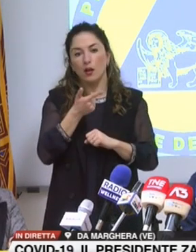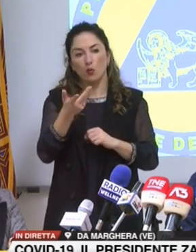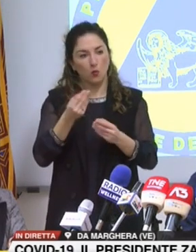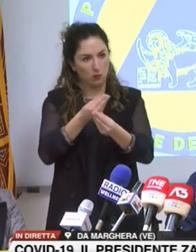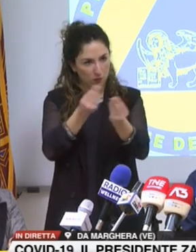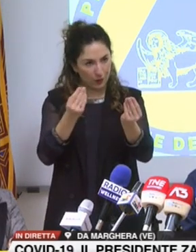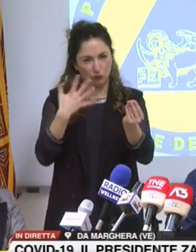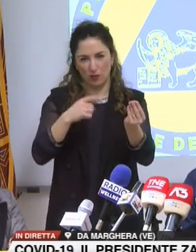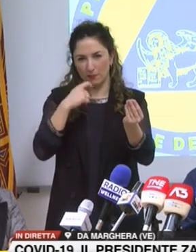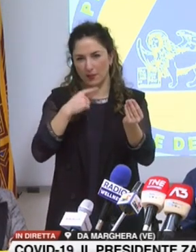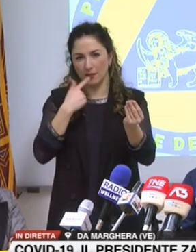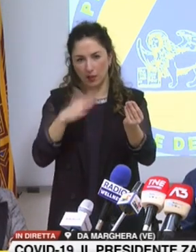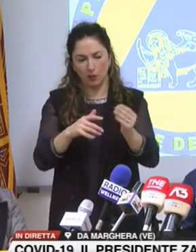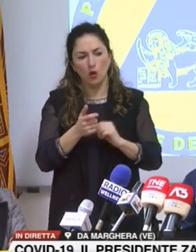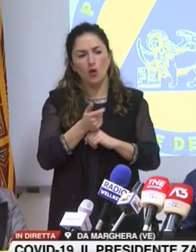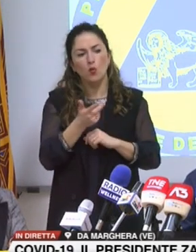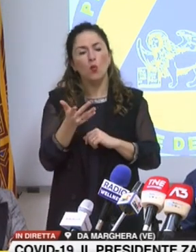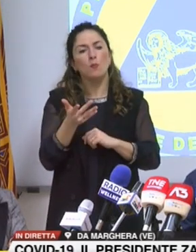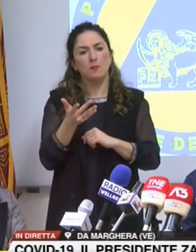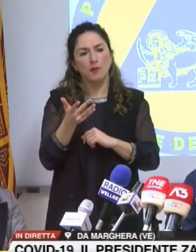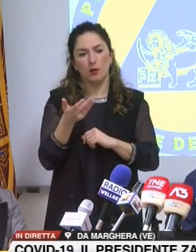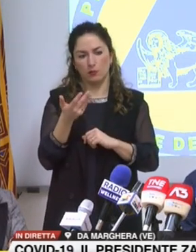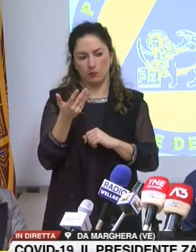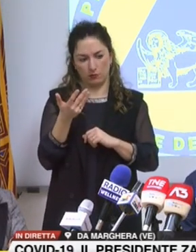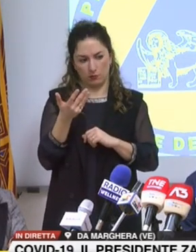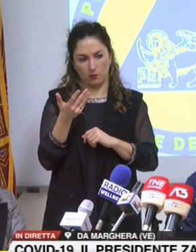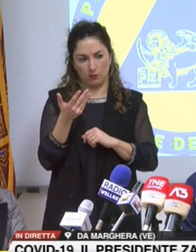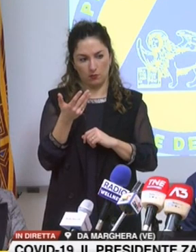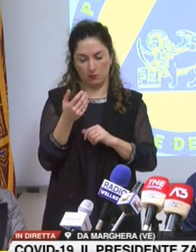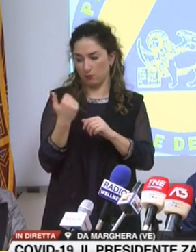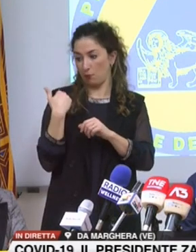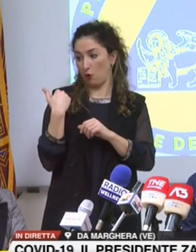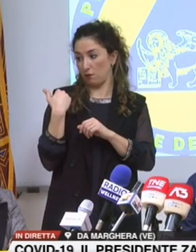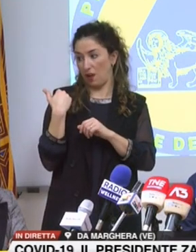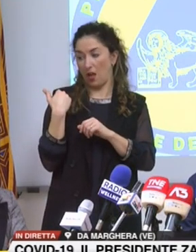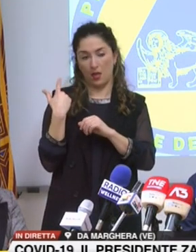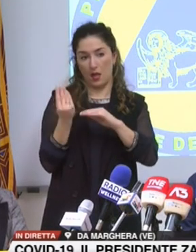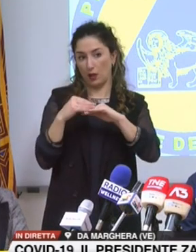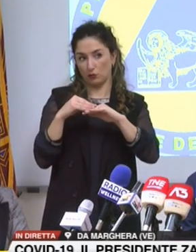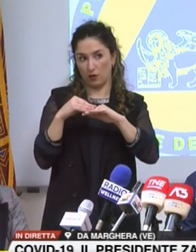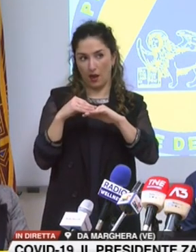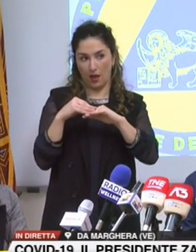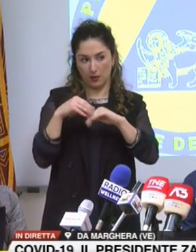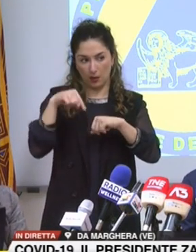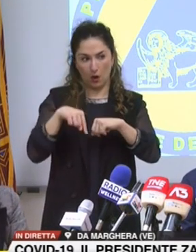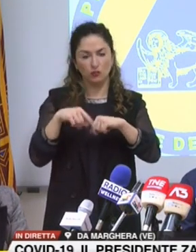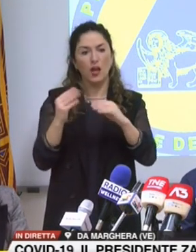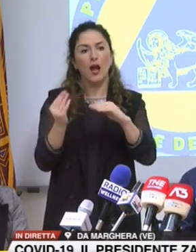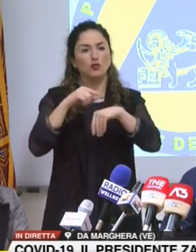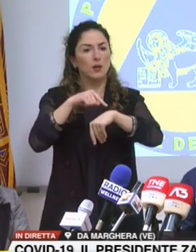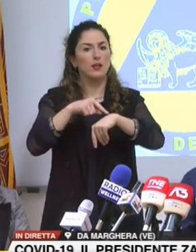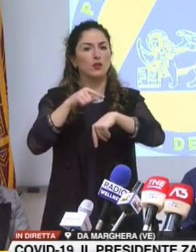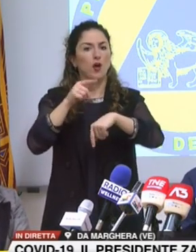chiesto il Presidente. Sono numeri estratti pochi minuti prima di entrare in questa stanza, perché sono aggiornati a oggi alle 12.